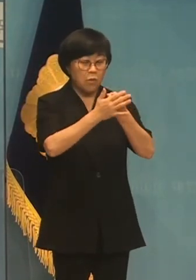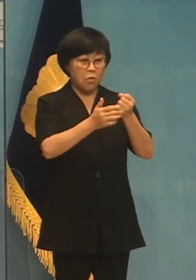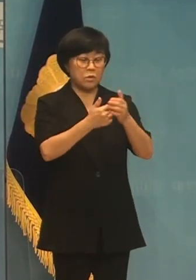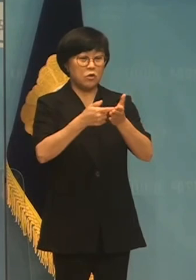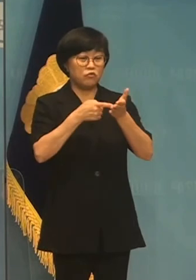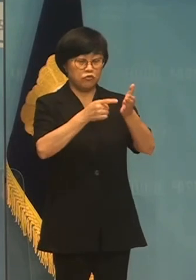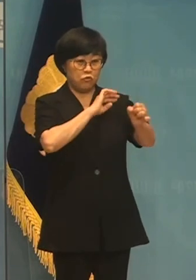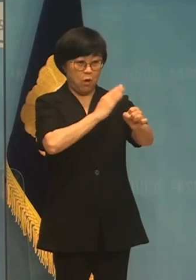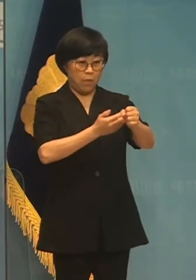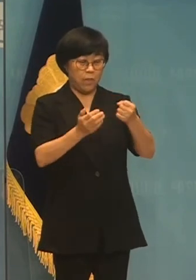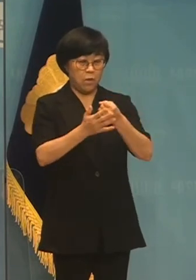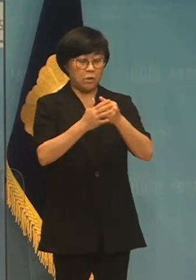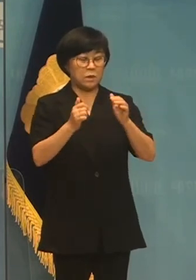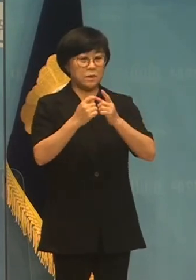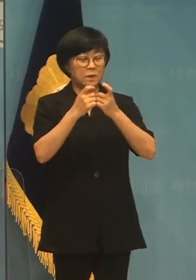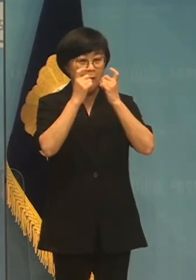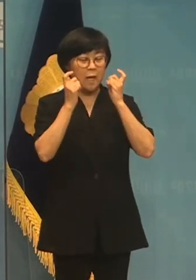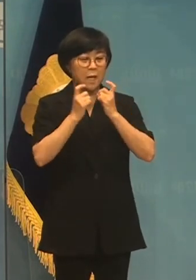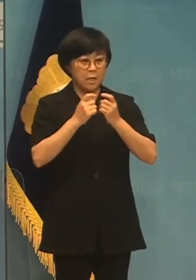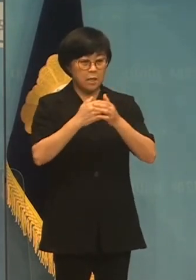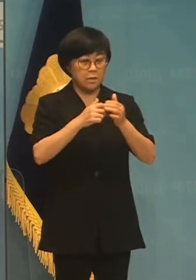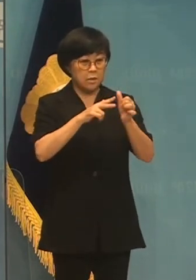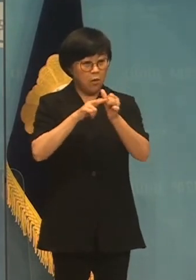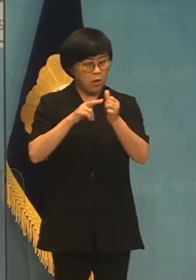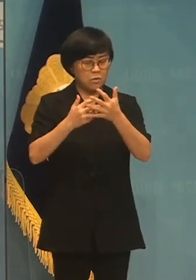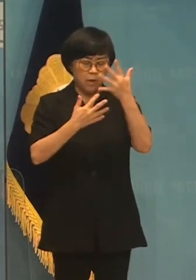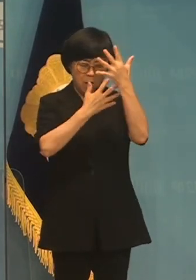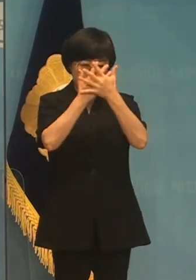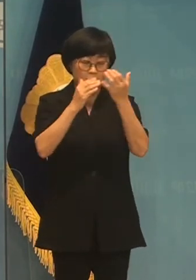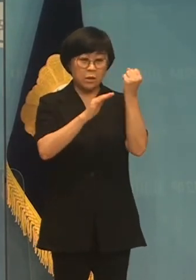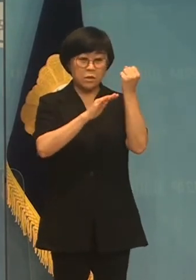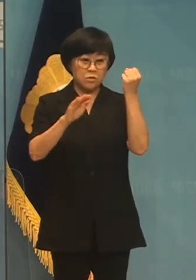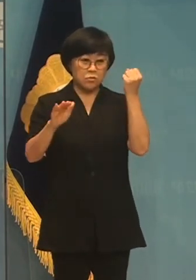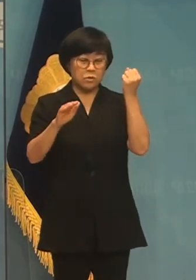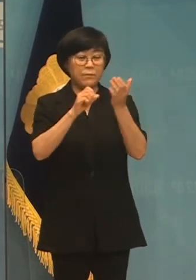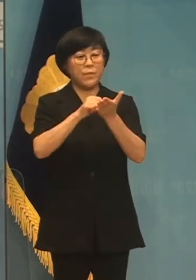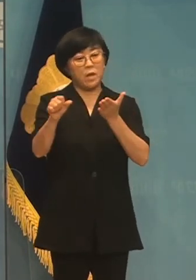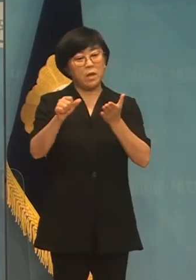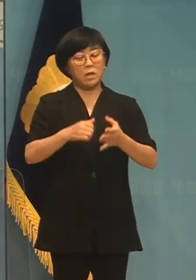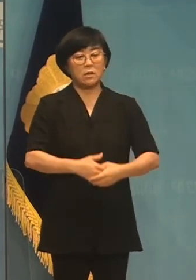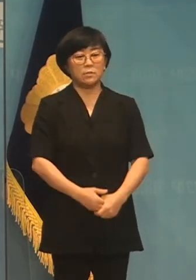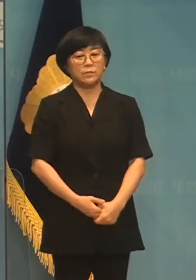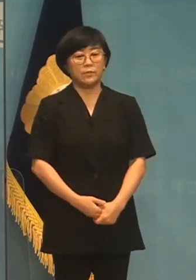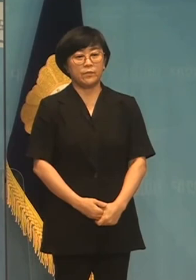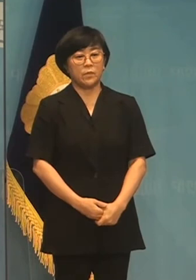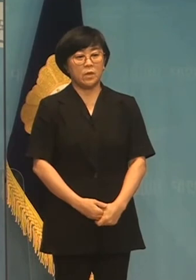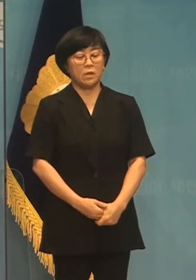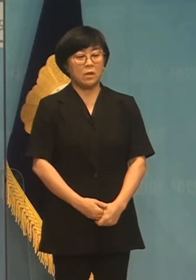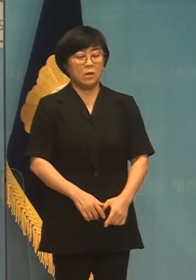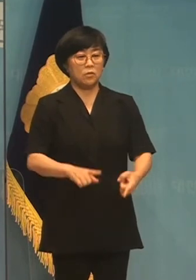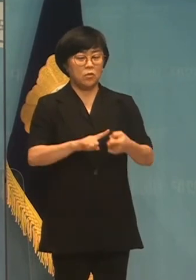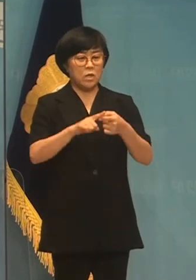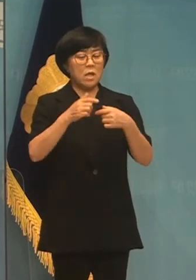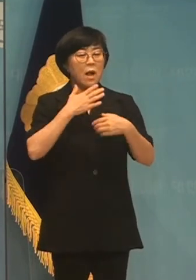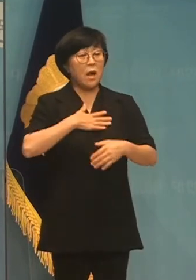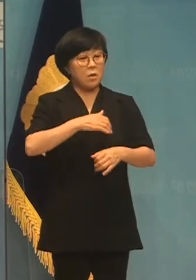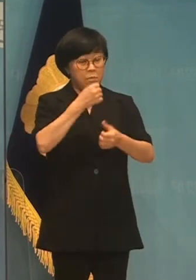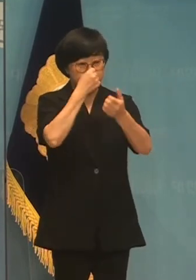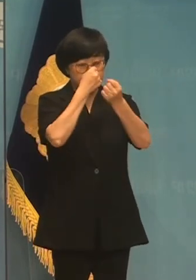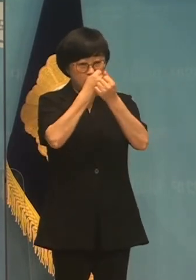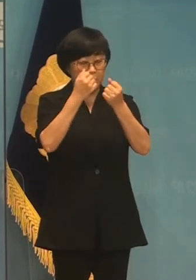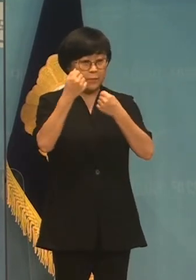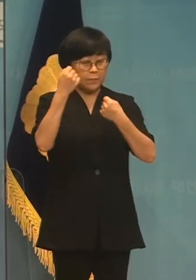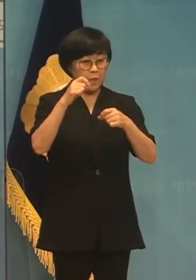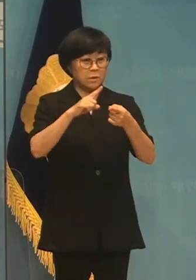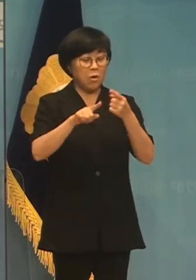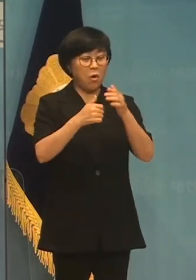사생활의 침해, 인격권 침해 등 모호한 기준을 삭제할 것, 고의 중과실의 피해 입증